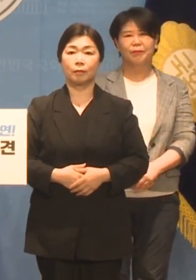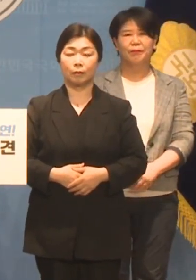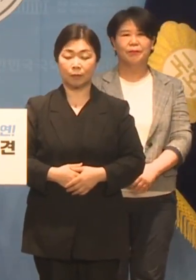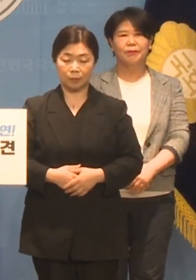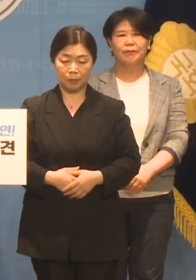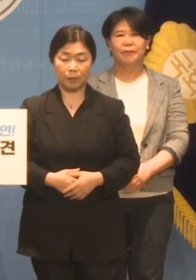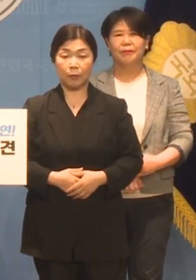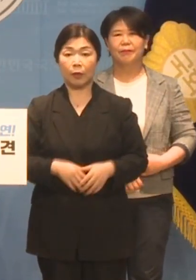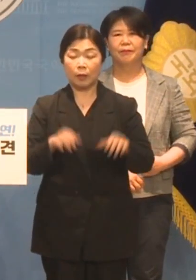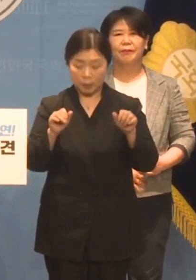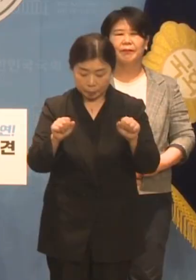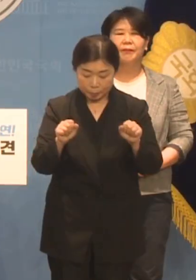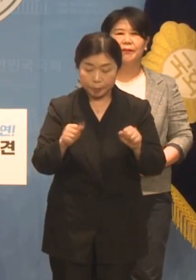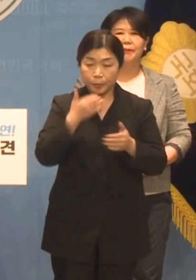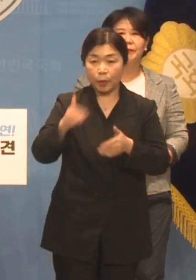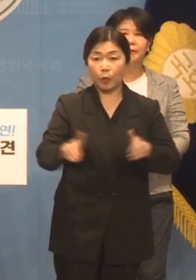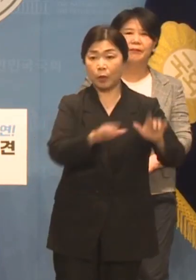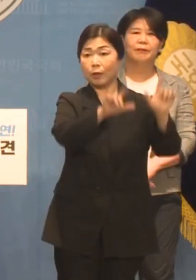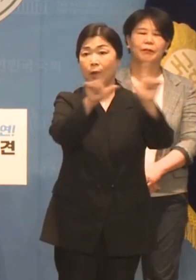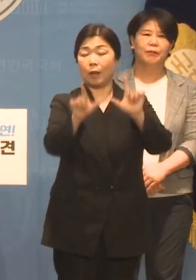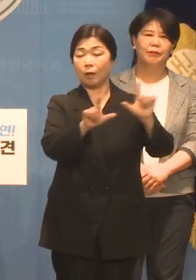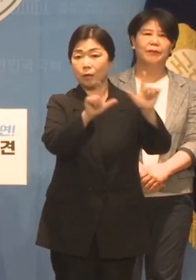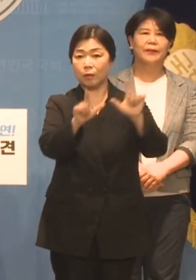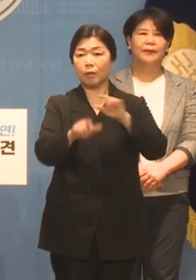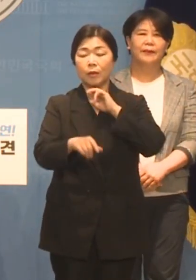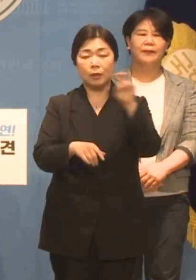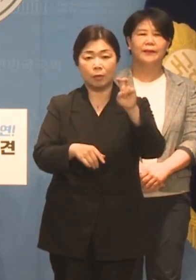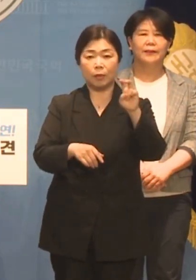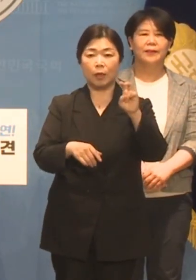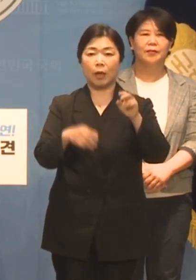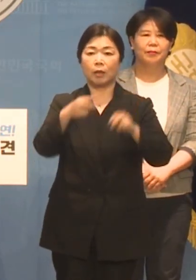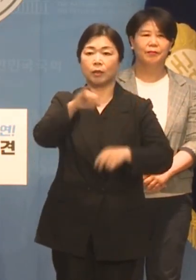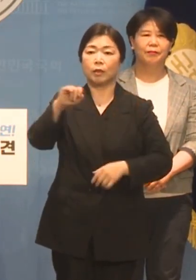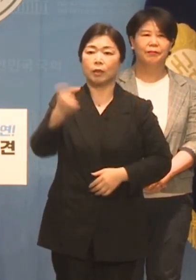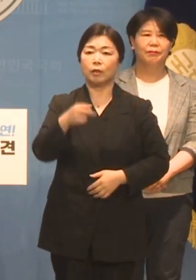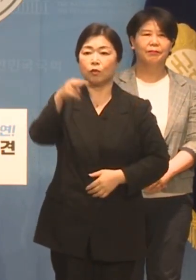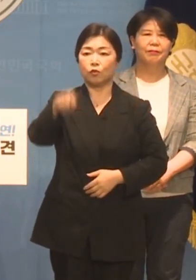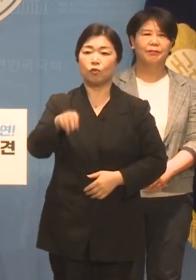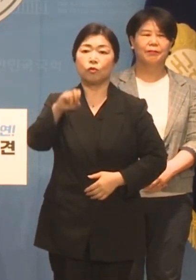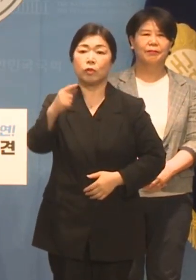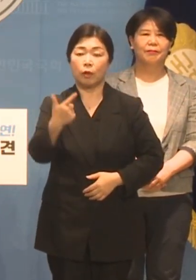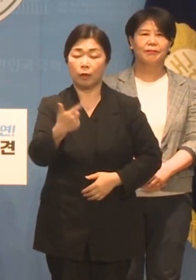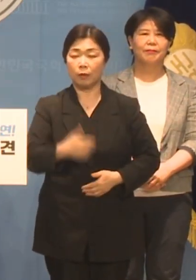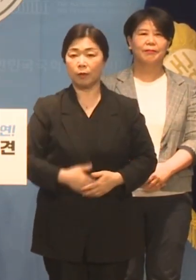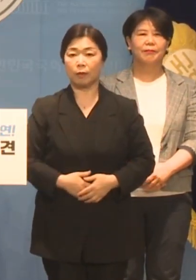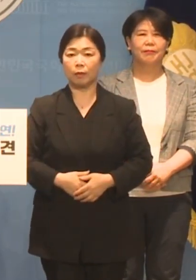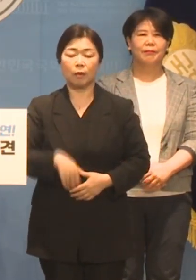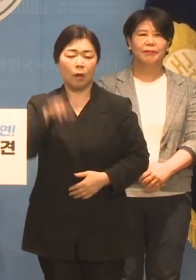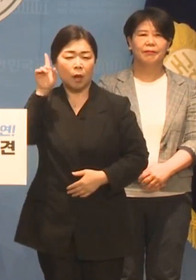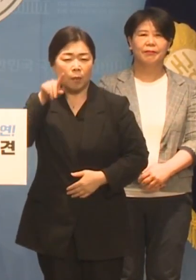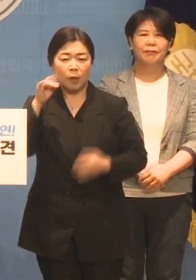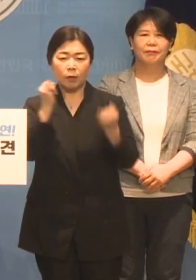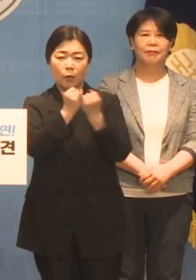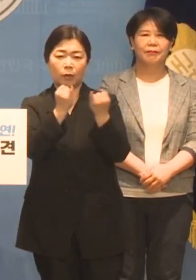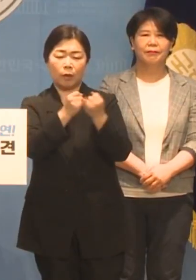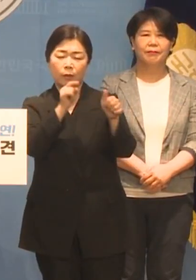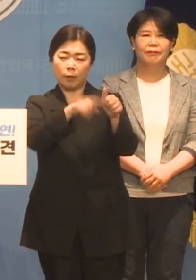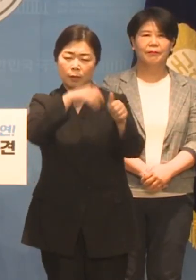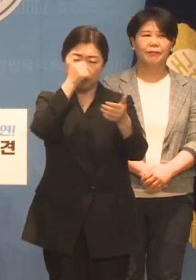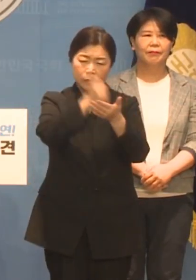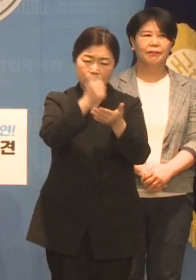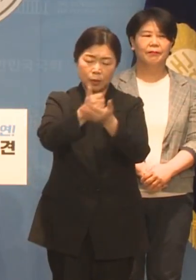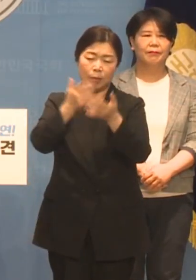네, 안녕하세요. 저는 경기도에 살고 있는 20대 여성 신수연이라고 합니다. 매일같이 여성을 향한